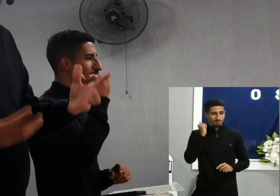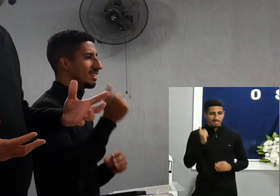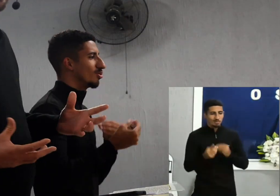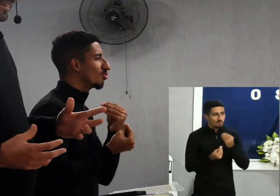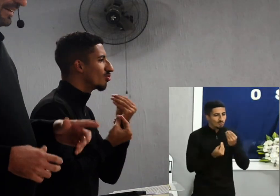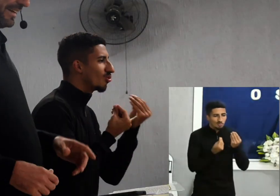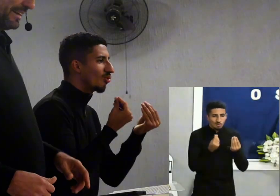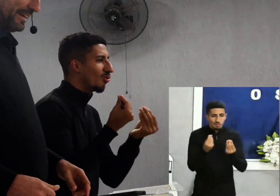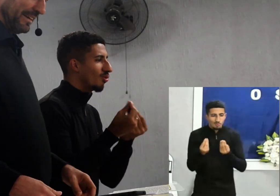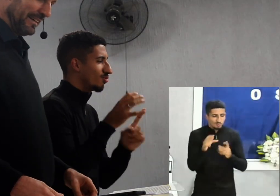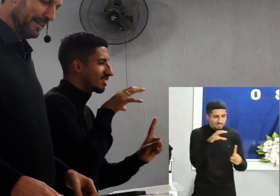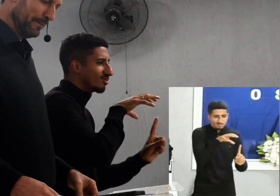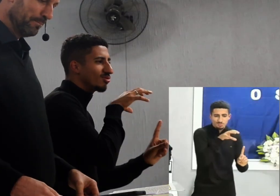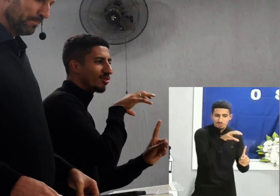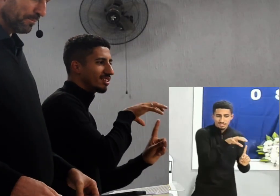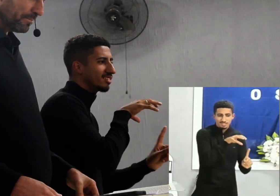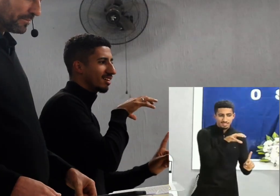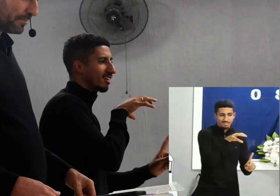falar bem.